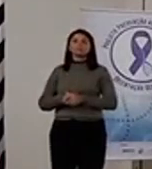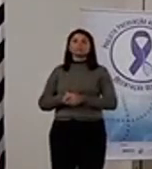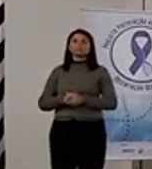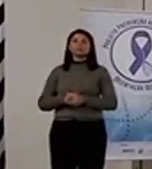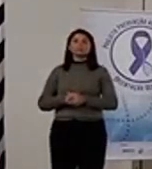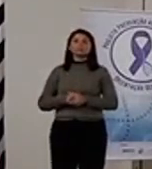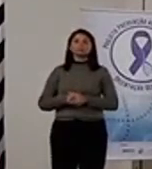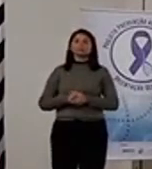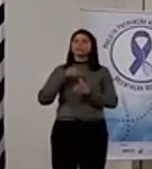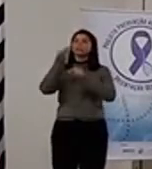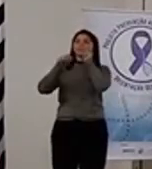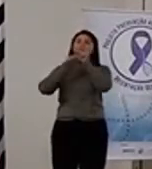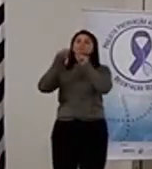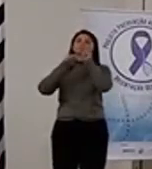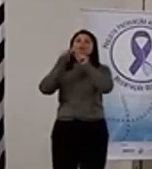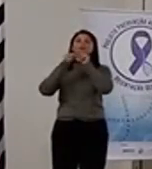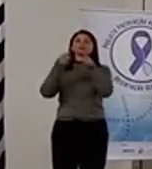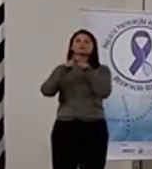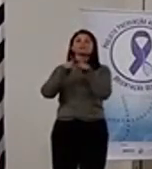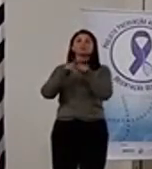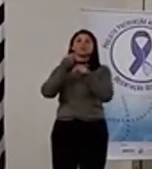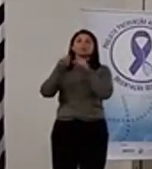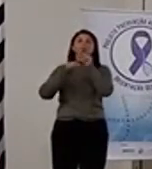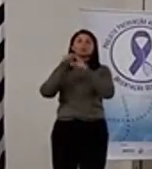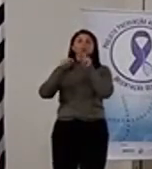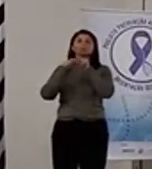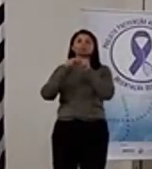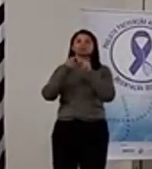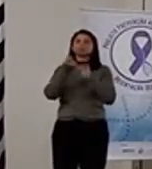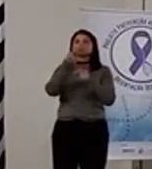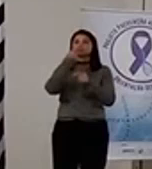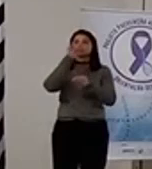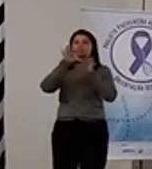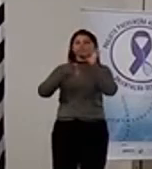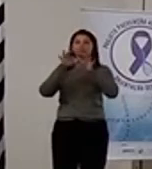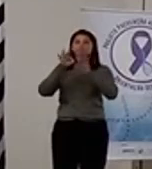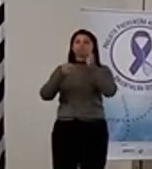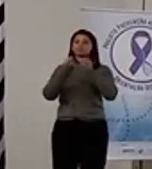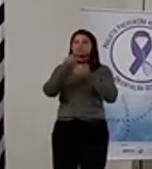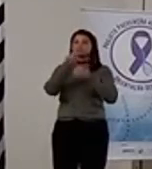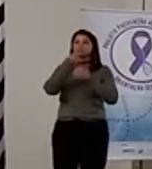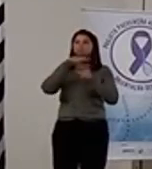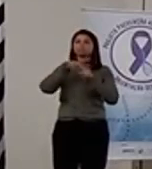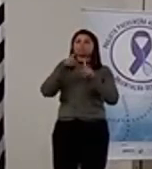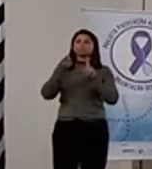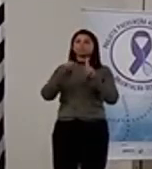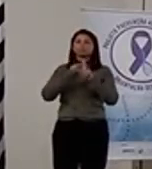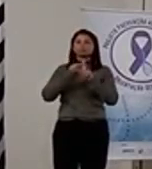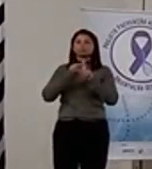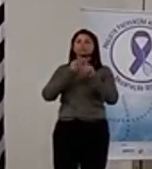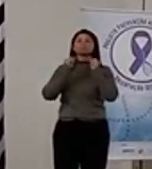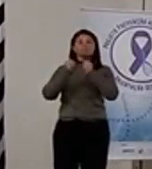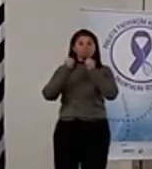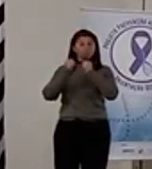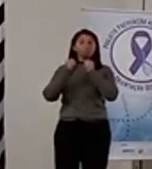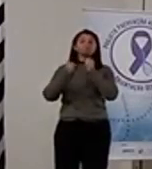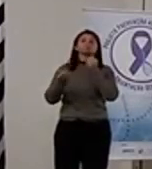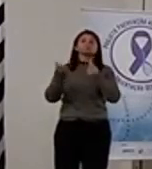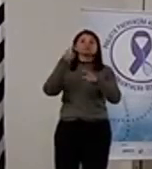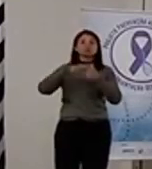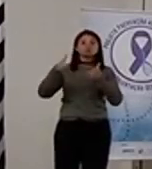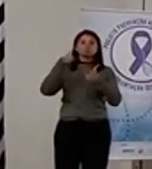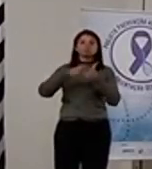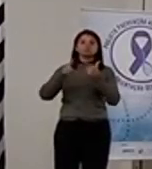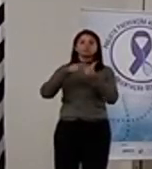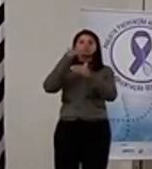O que é um teratógeno? Teratógeno é qualquer tipo de medicamento que você toma na gravidez que pode levar a malformação fetal. Então,